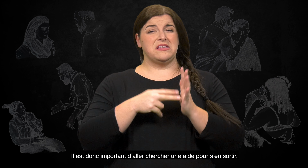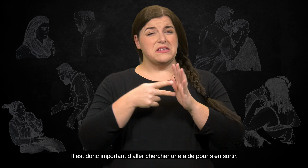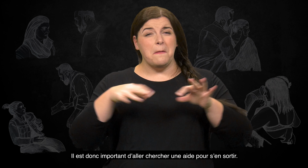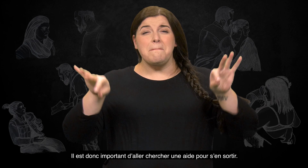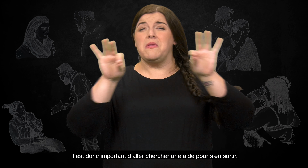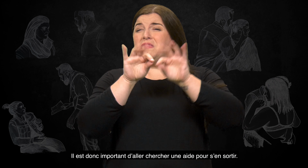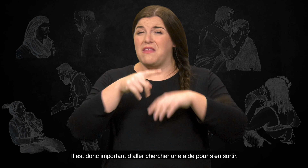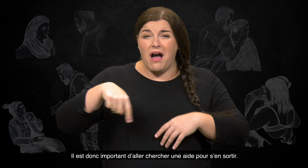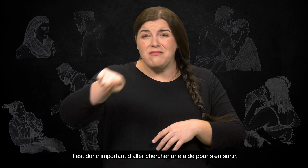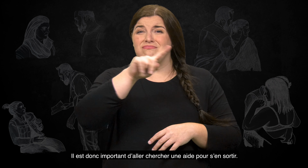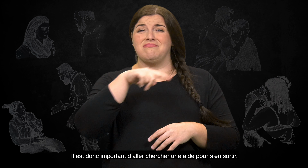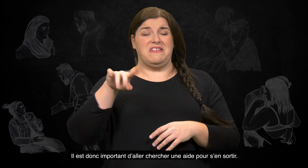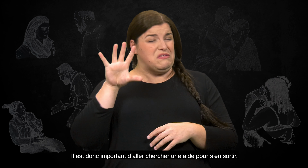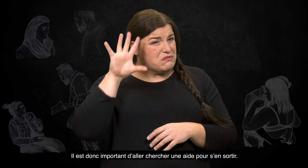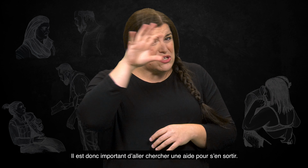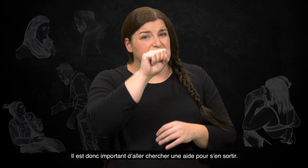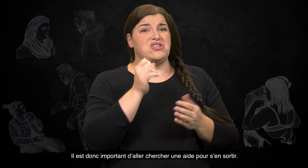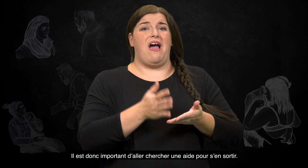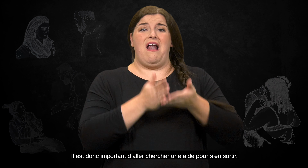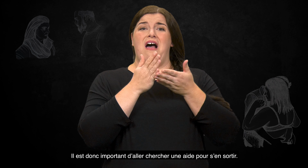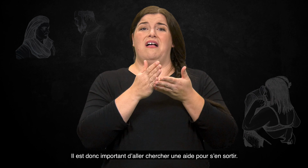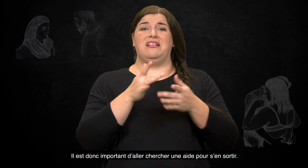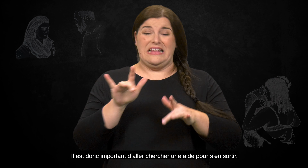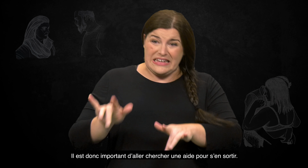Il est donc important d'aller chercher une aide pour s'en sortir.